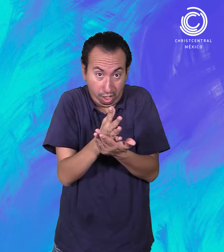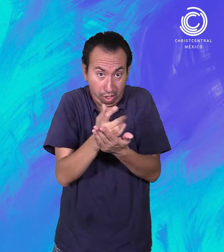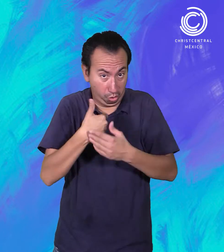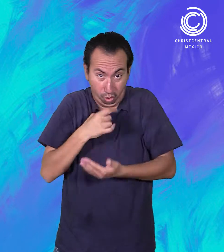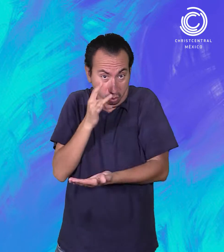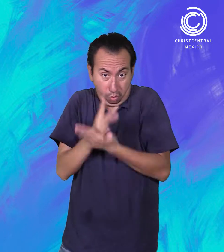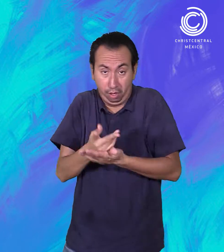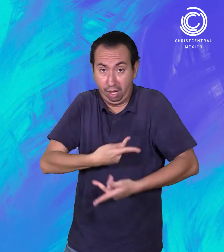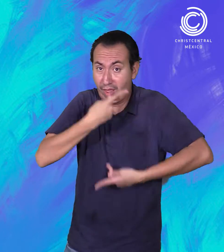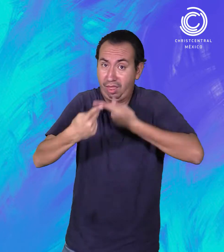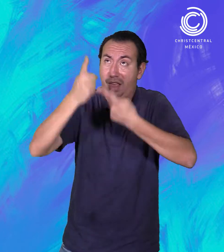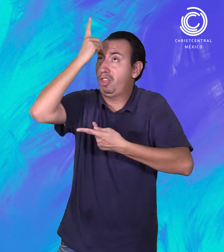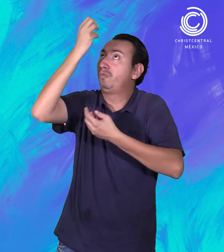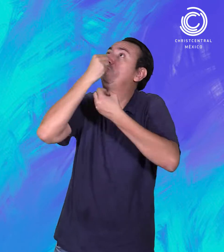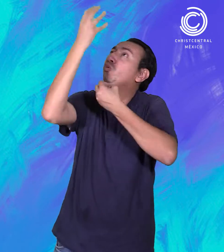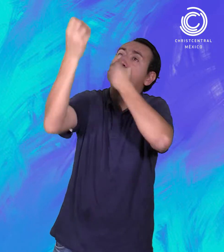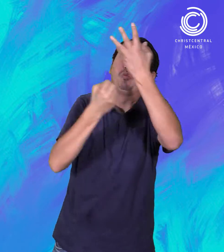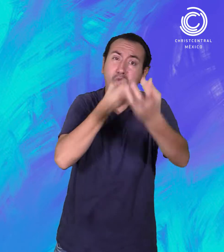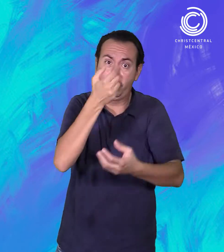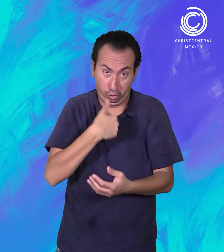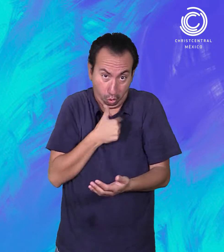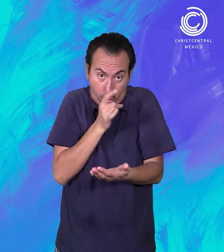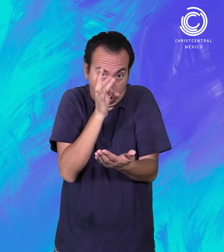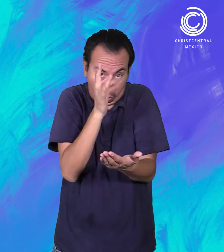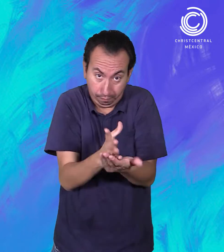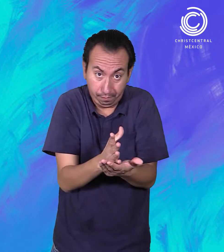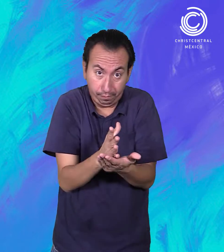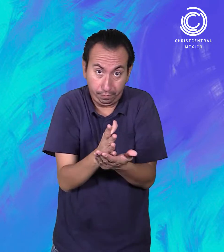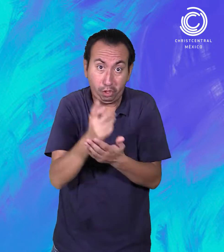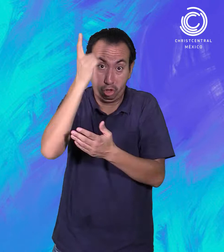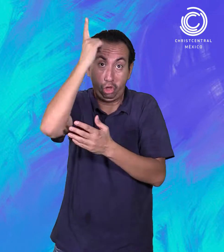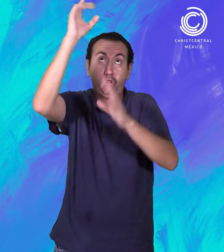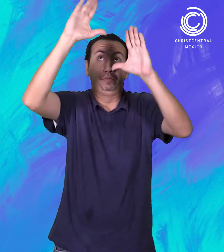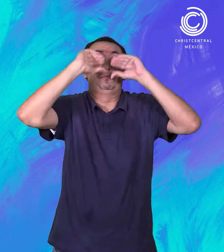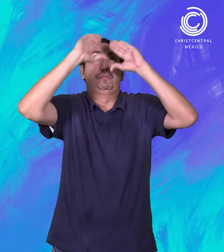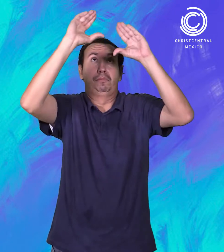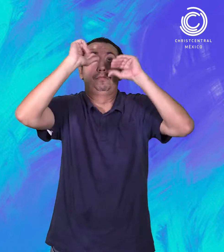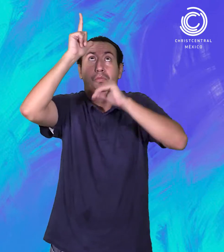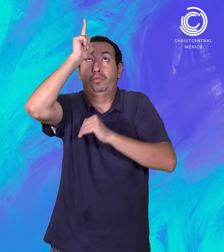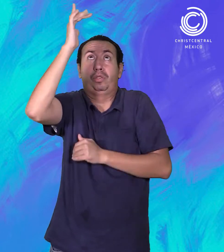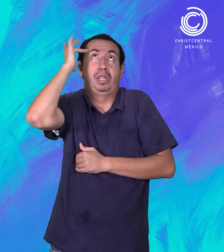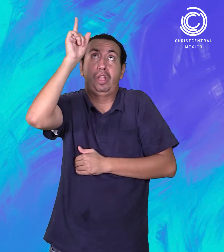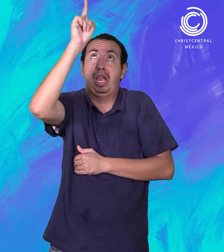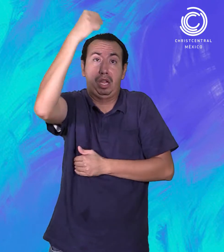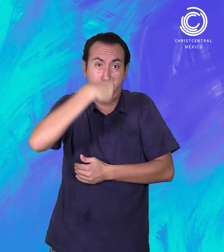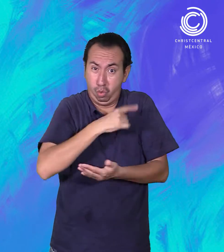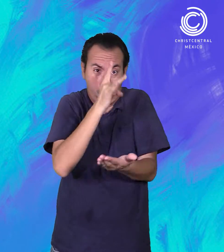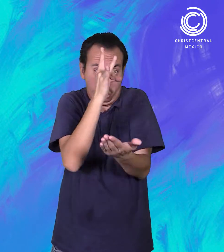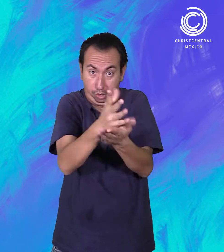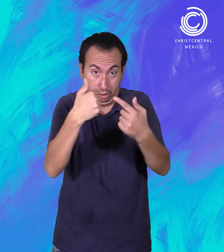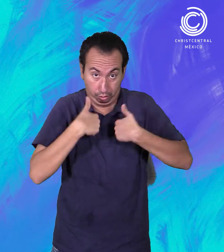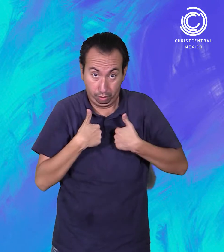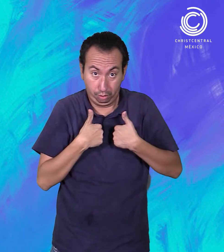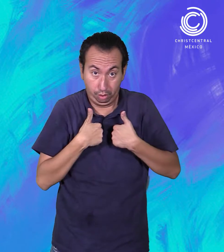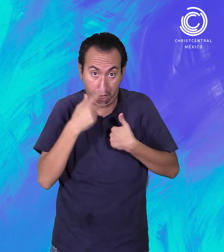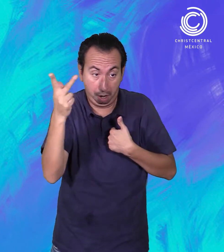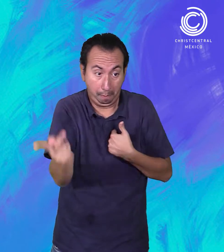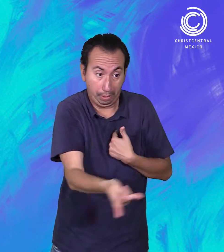puedo profetizar? ¿Solamente yo puedo ser capacitado y capaz por el Espíritu Santo?